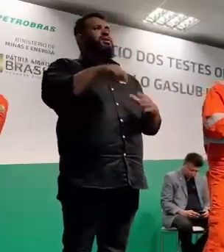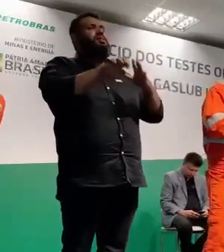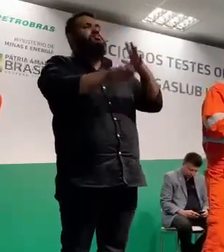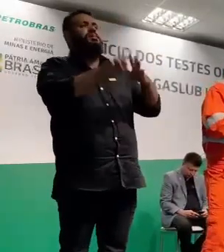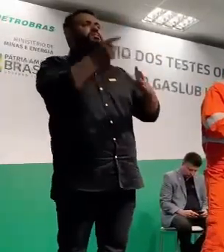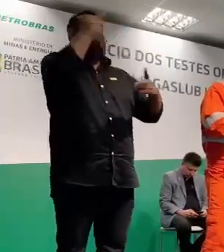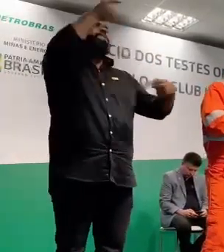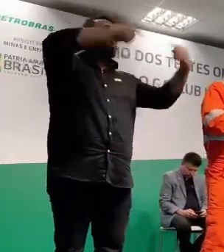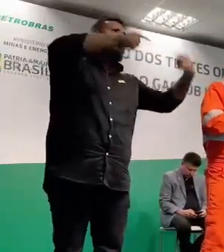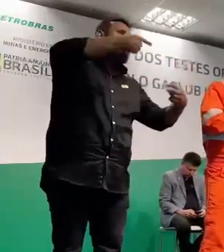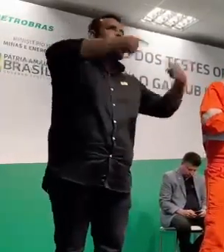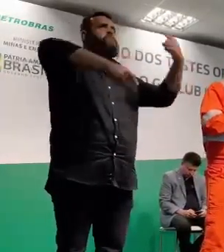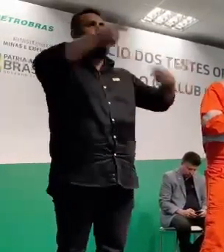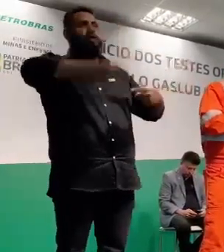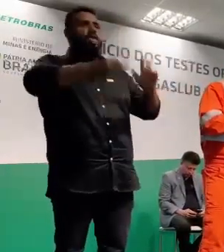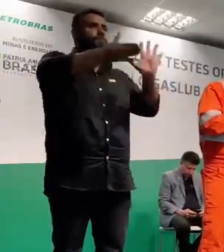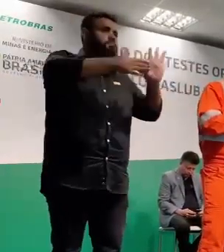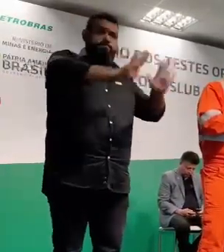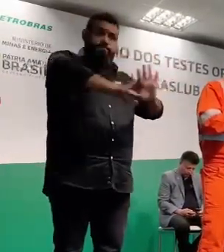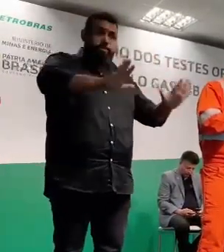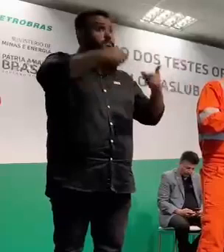de discussão política, mas